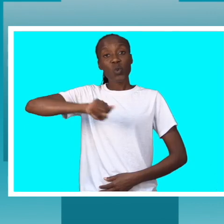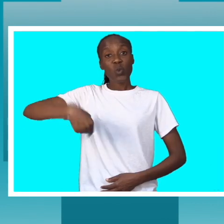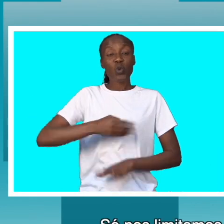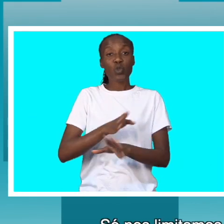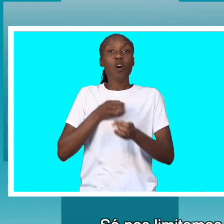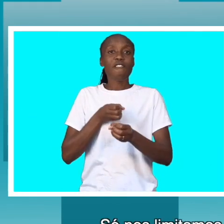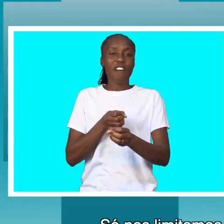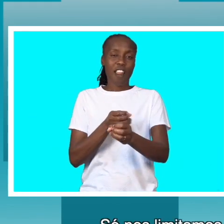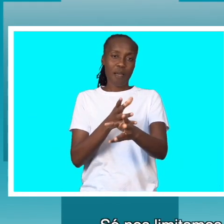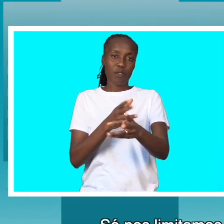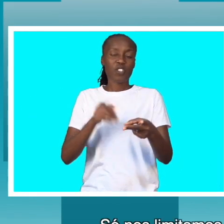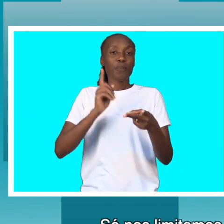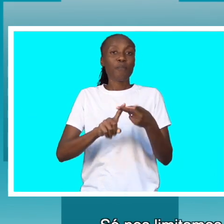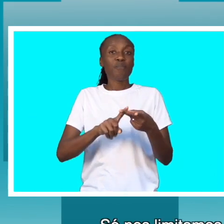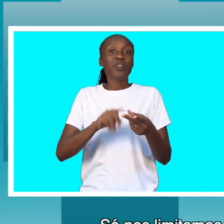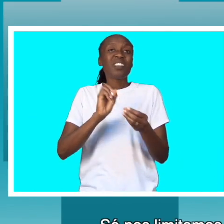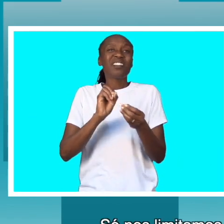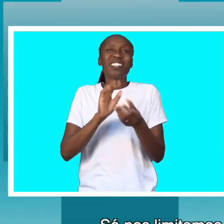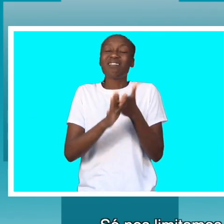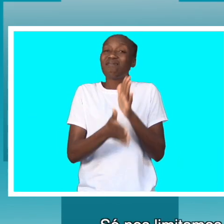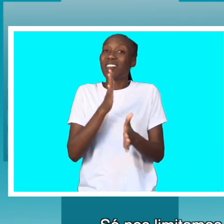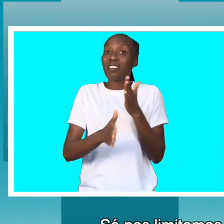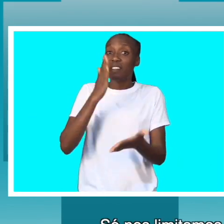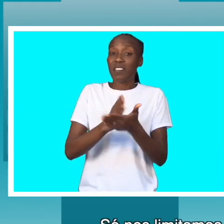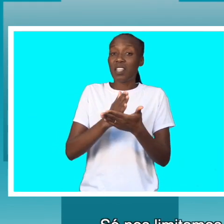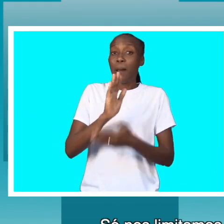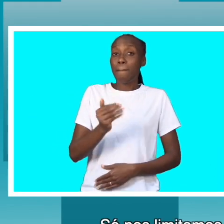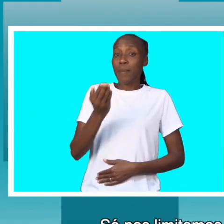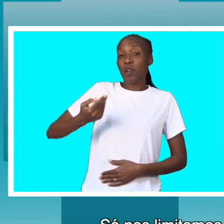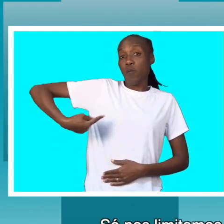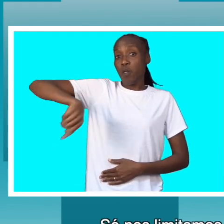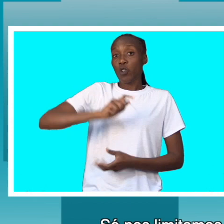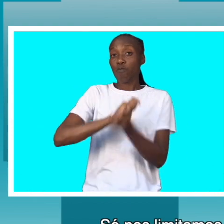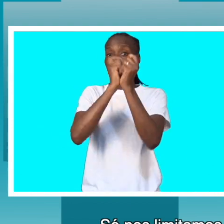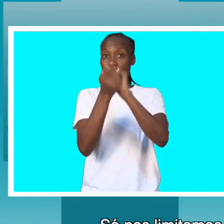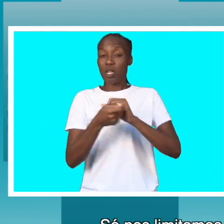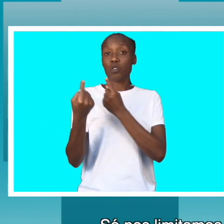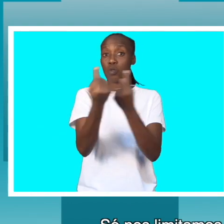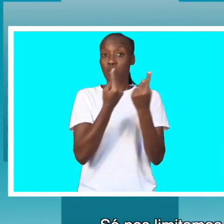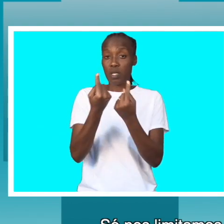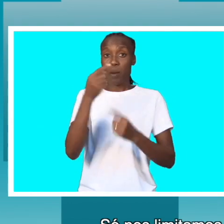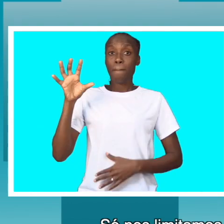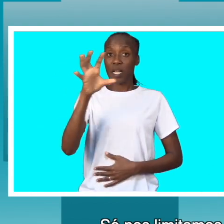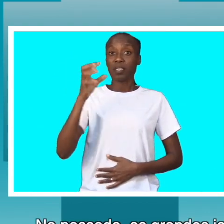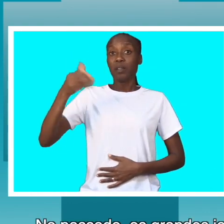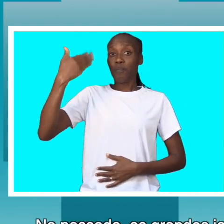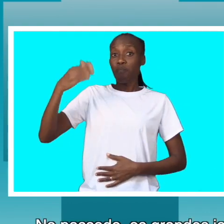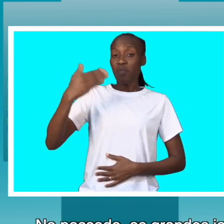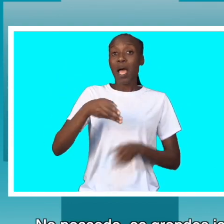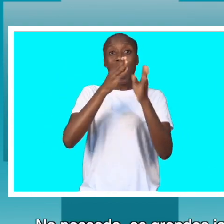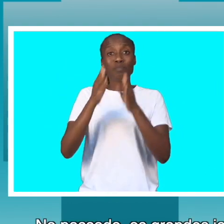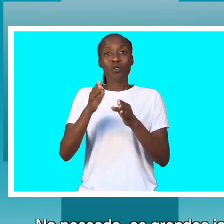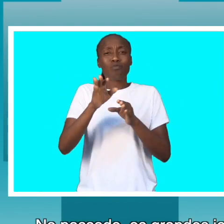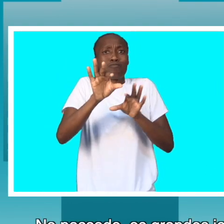Nós nos limitamos muito a falar, criticar. Não fazemos nada de verdade para a gente poder mudar o rumo de acontecimento no nosso país. No